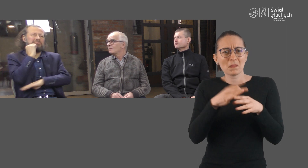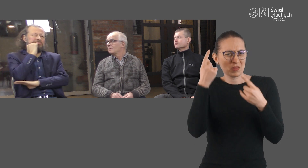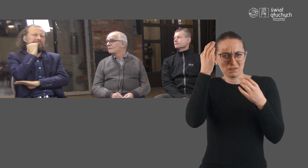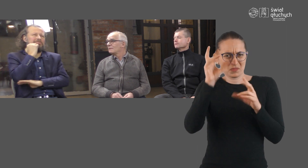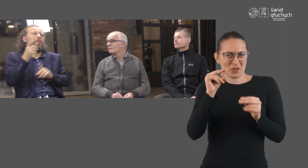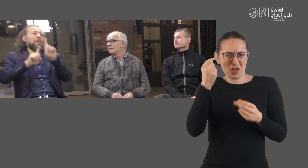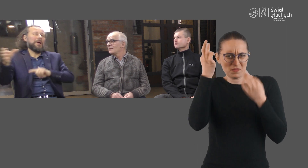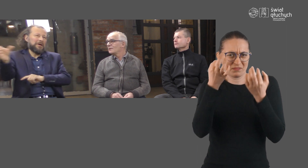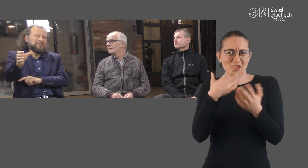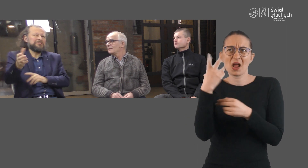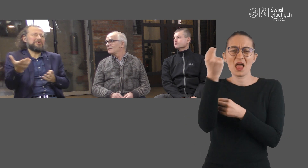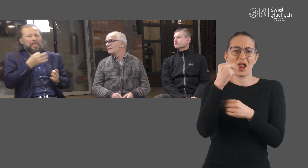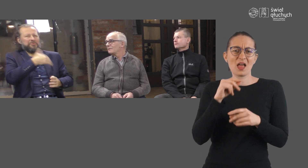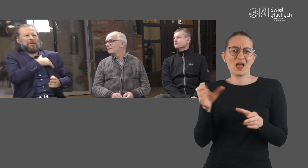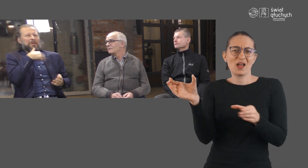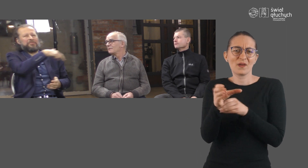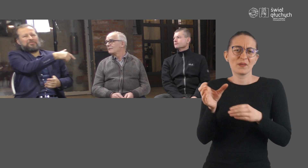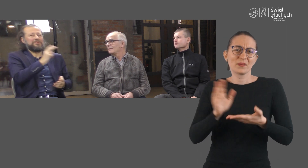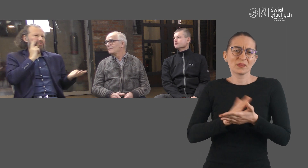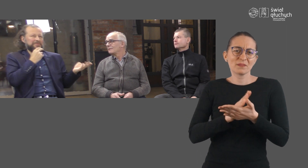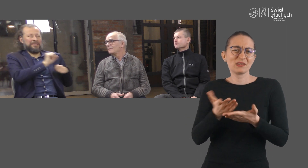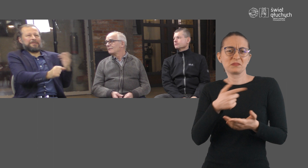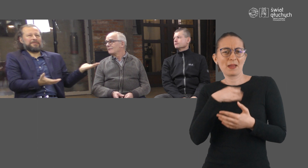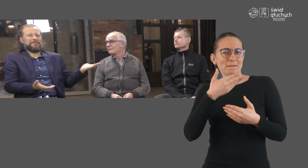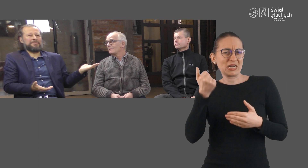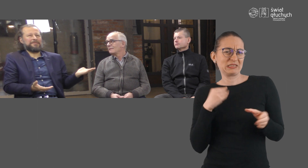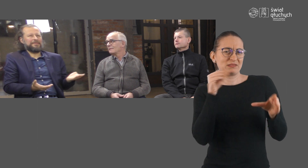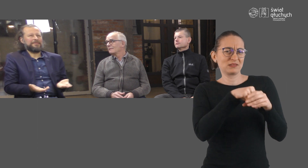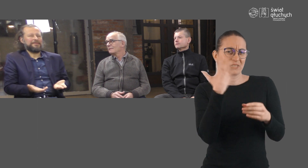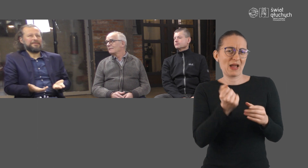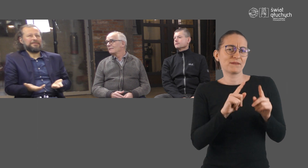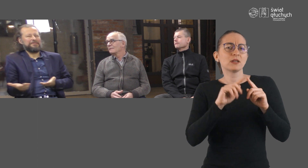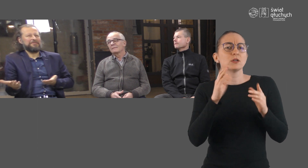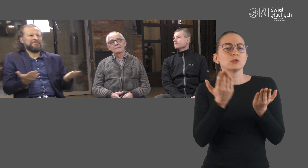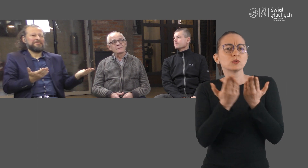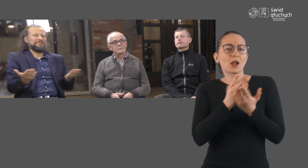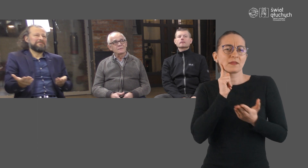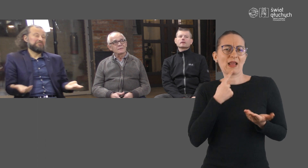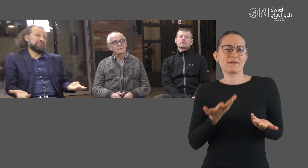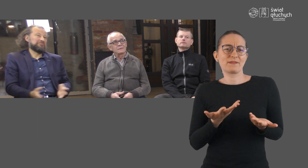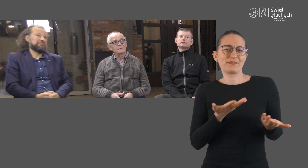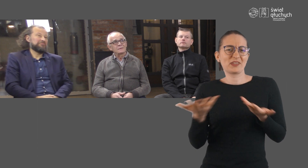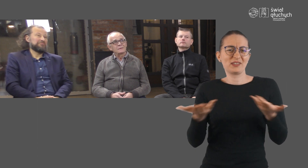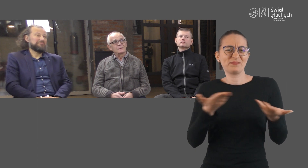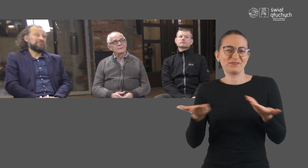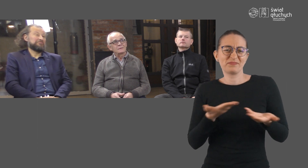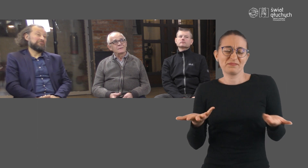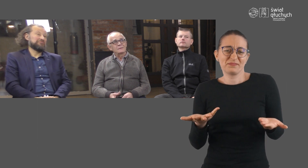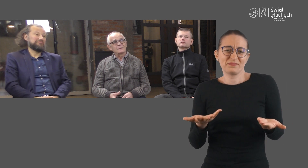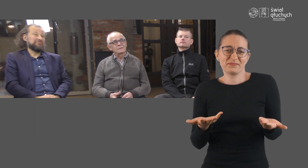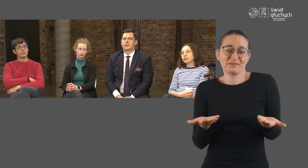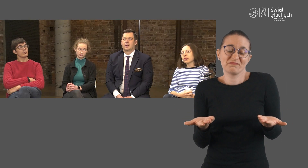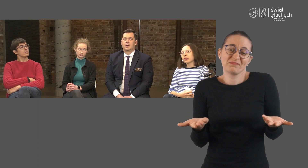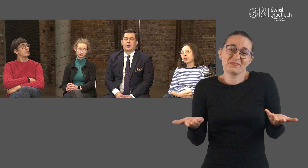Ja myślę, że bym sobie nie poradził w szkole dla integracyjnej. Tłumacz by musiał być i tak dalej. Jest szkoła dla głuchych, więc no, dla mnie lepszą alternatywą była szkoła dla